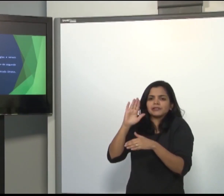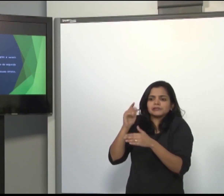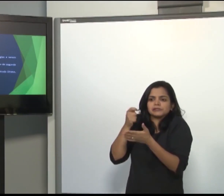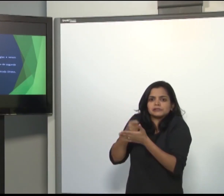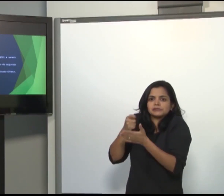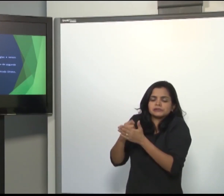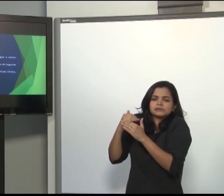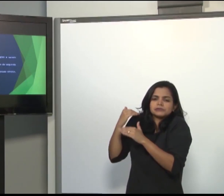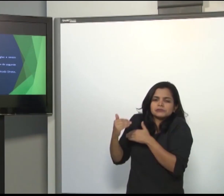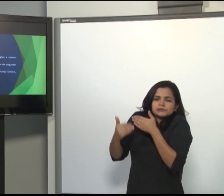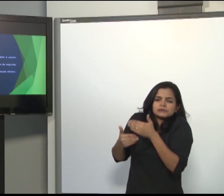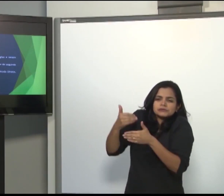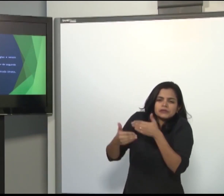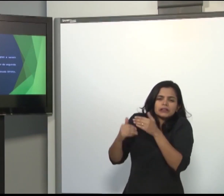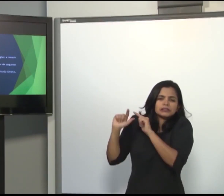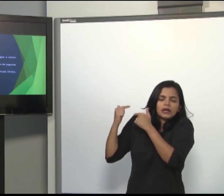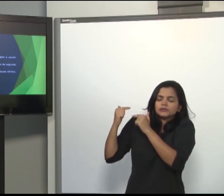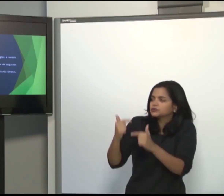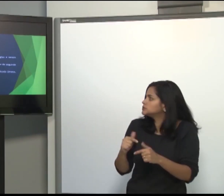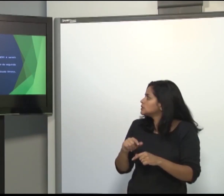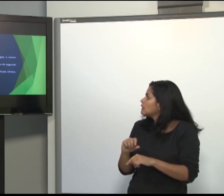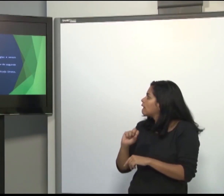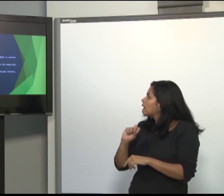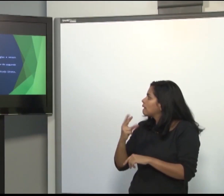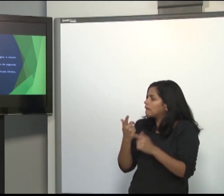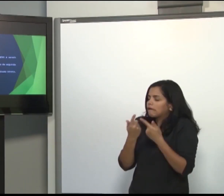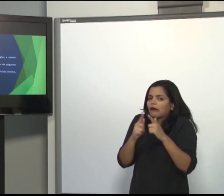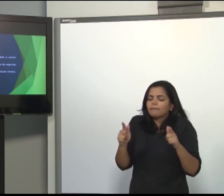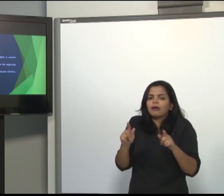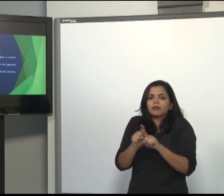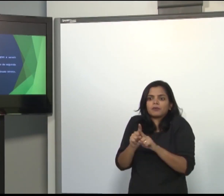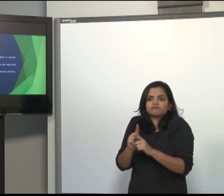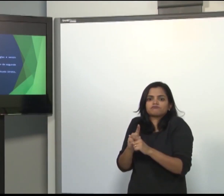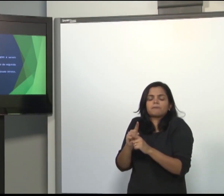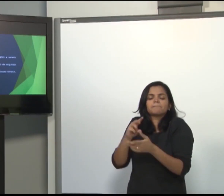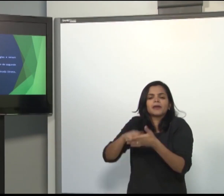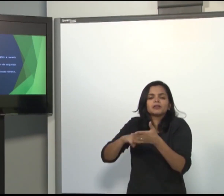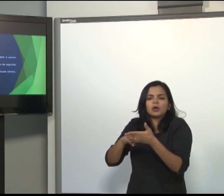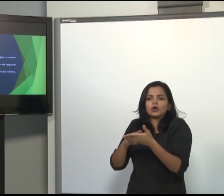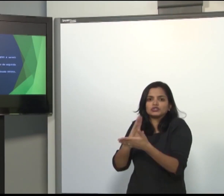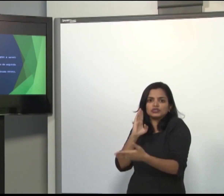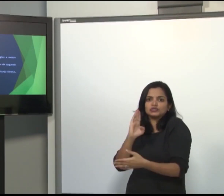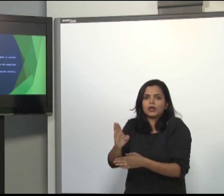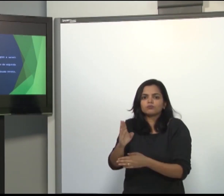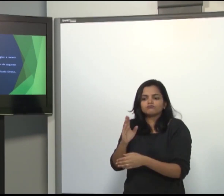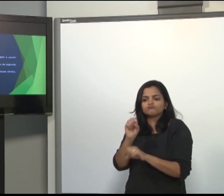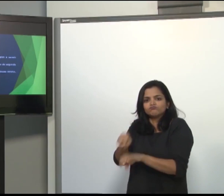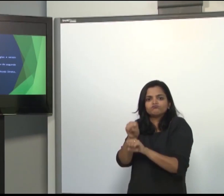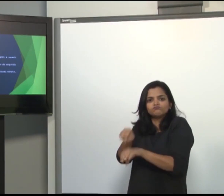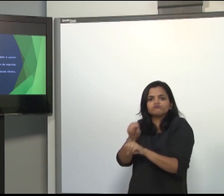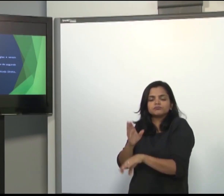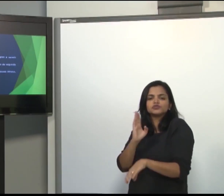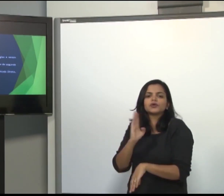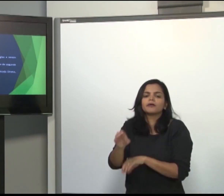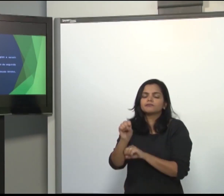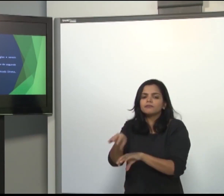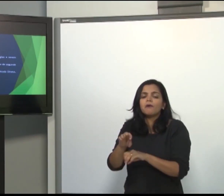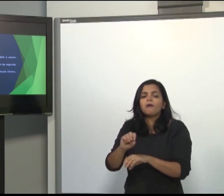Aqui há uma metodologia, uma cobrança mais tradicional. Temos também a metodologia direto no processo de